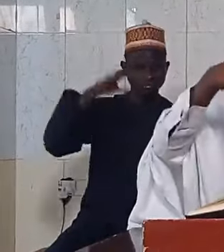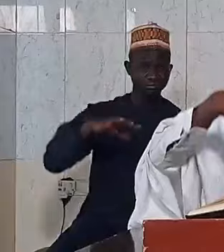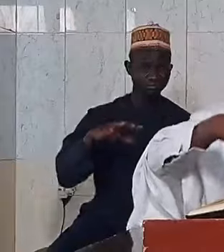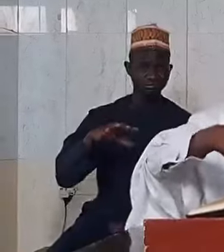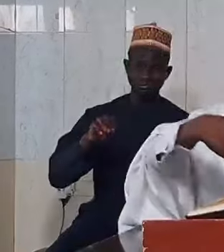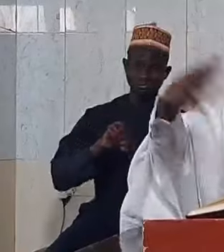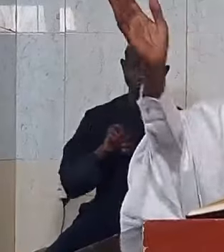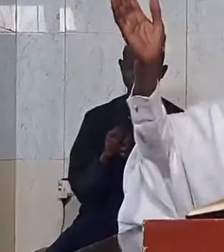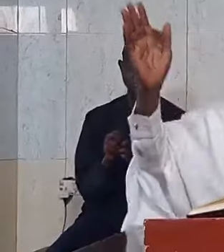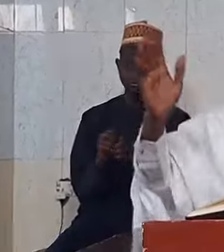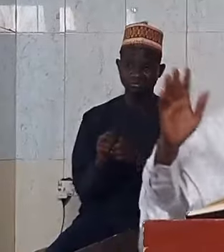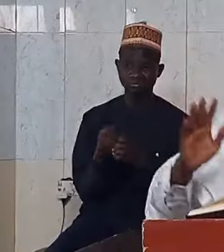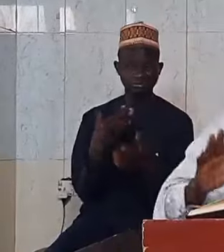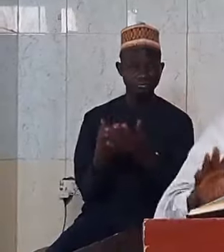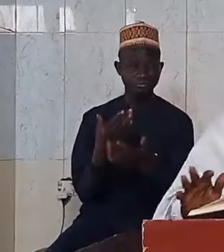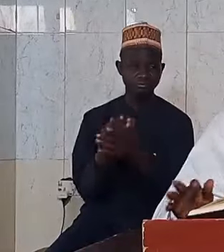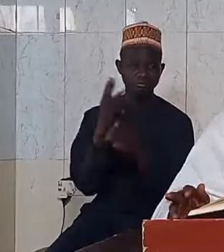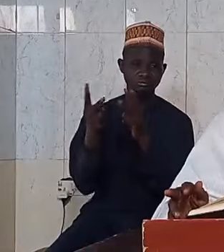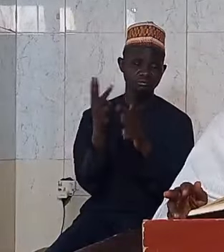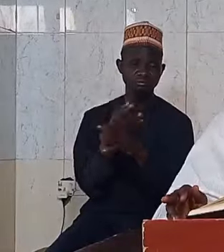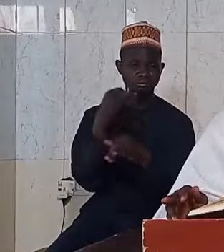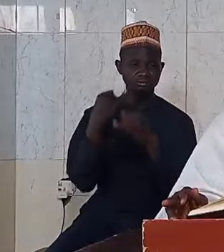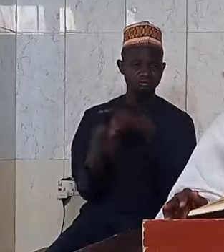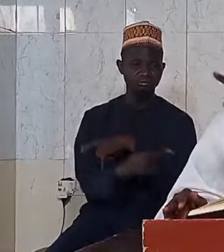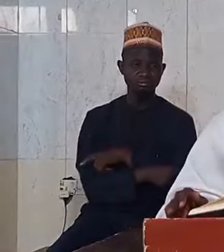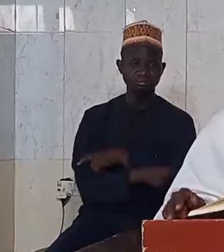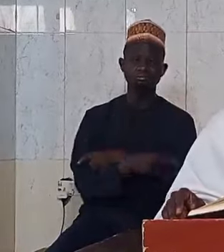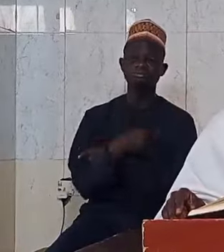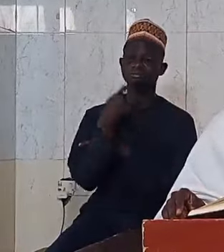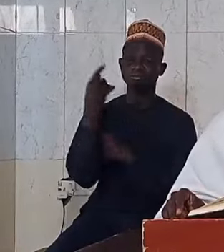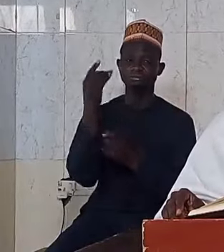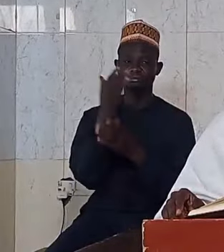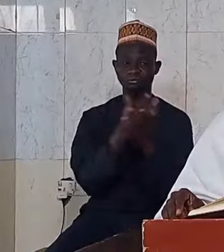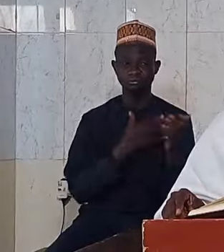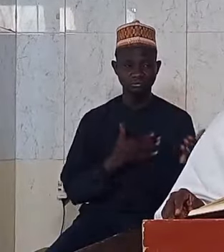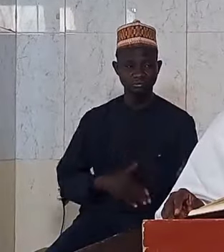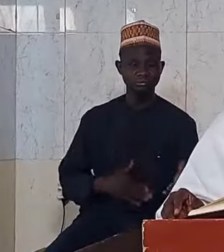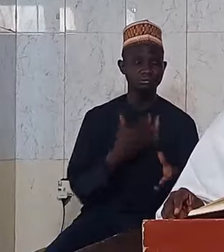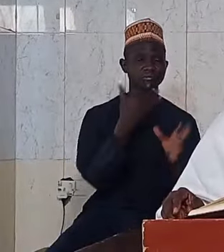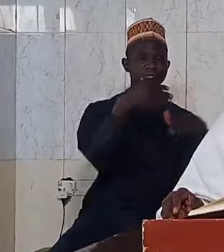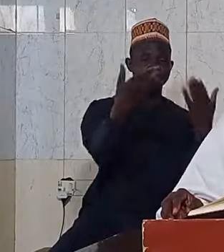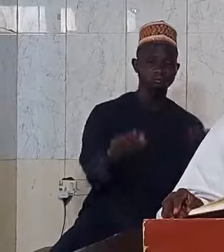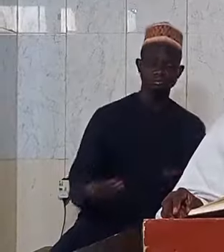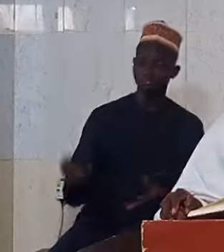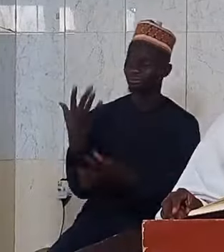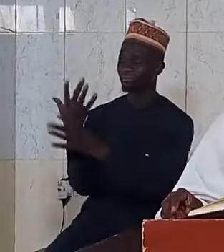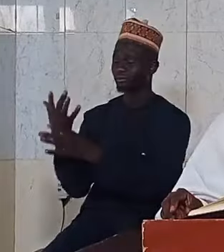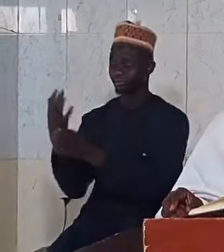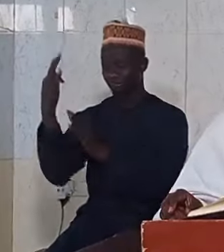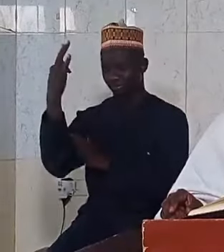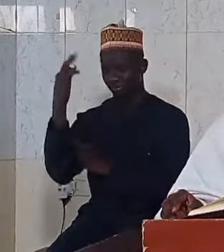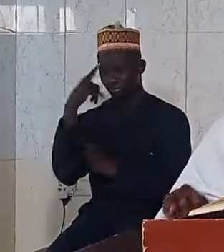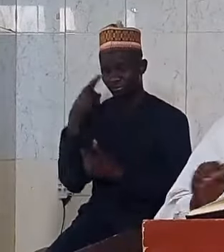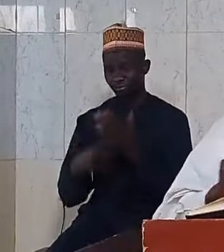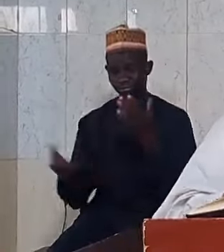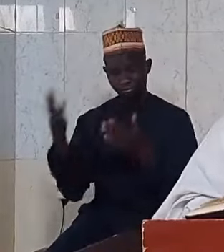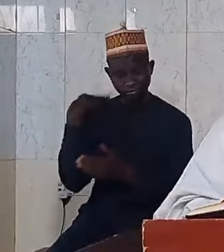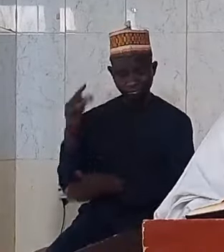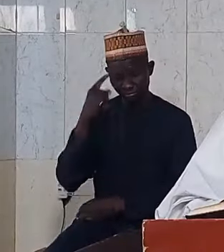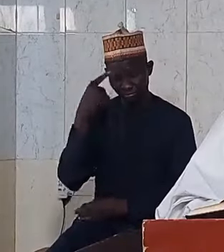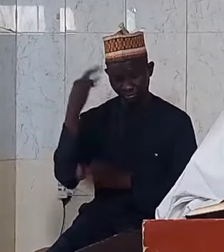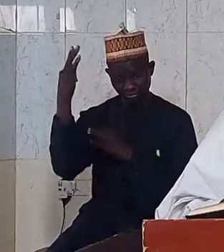ma da ƙaddara neman wani abu ne a lahira sai ka zo ka ce ka ɗauki wani ɗan adam sai ka bashi shi ne zai maka duk abin da Allah ya maka a baya ba